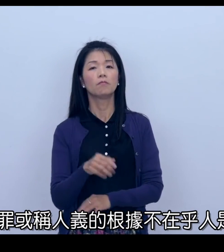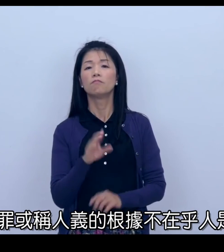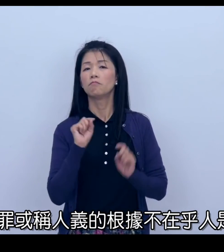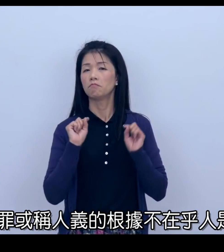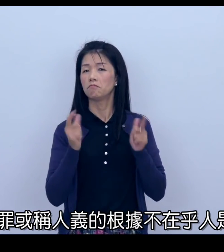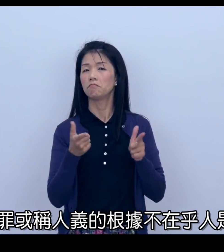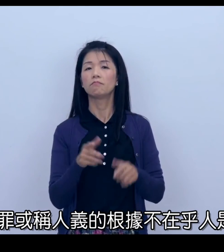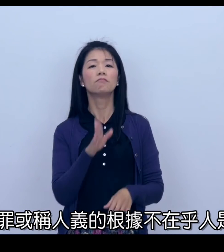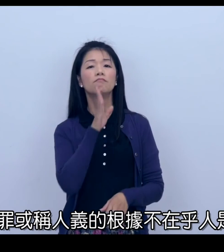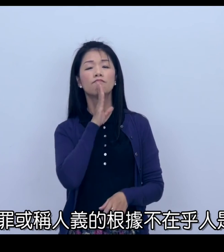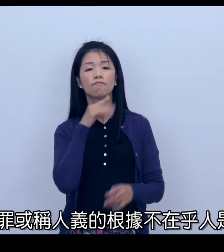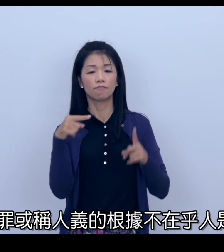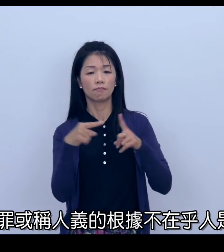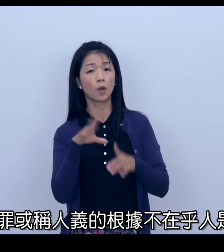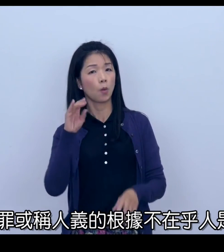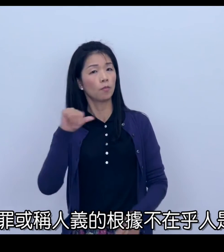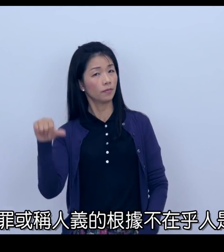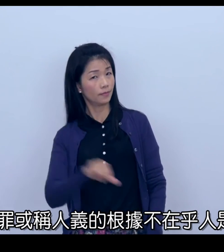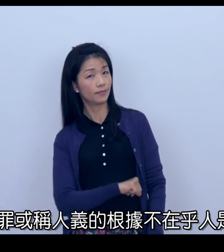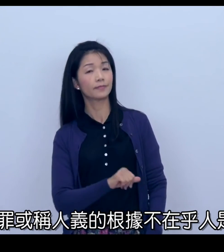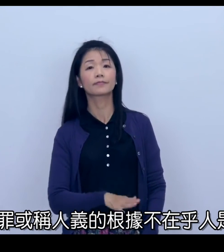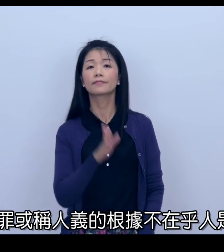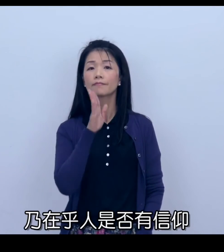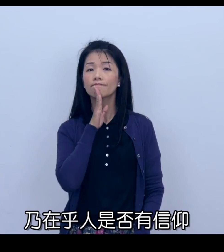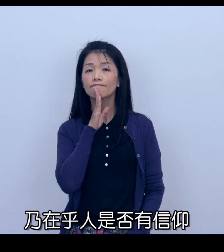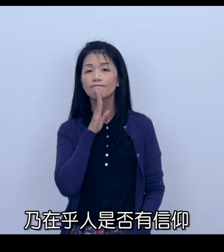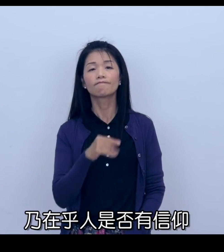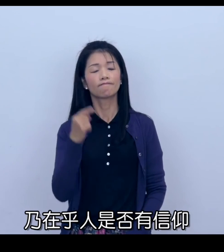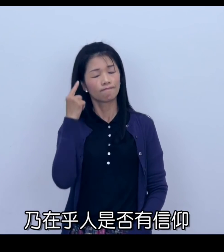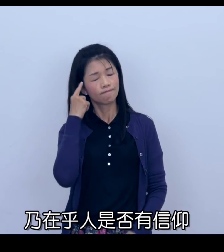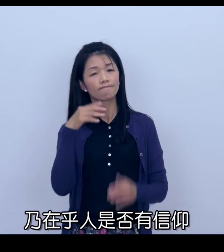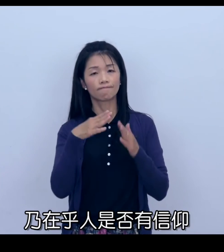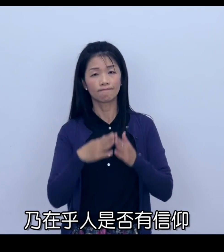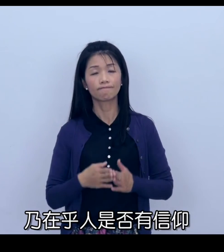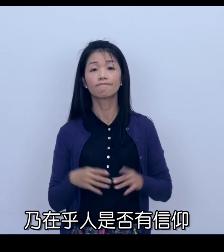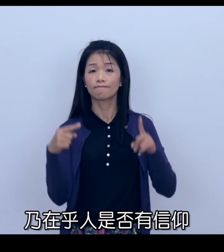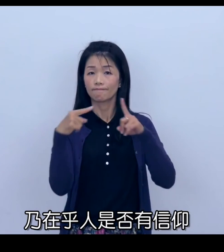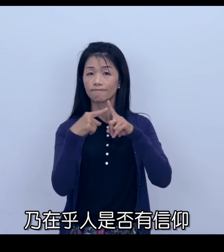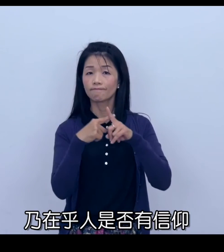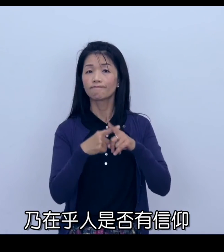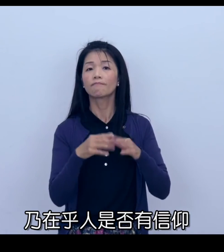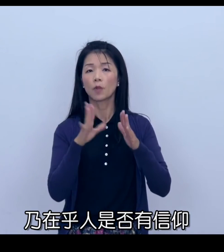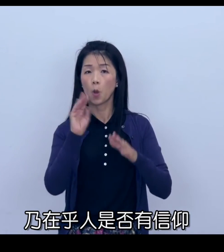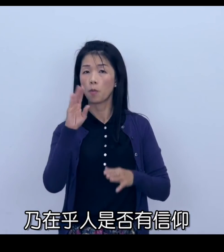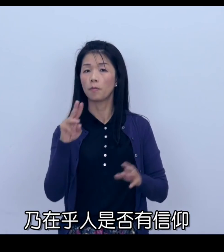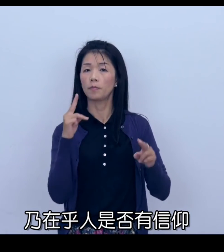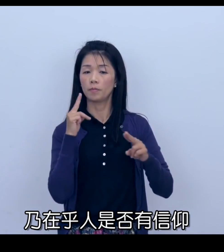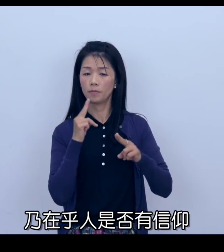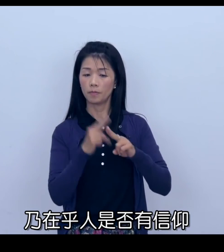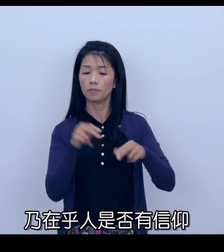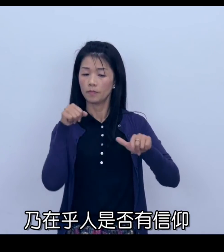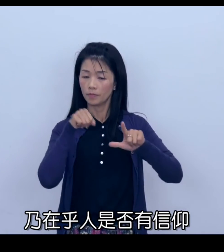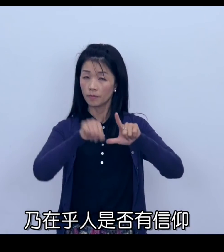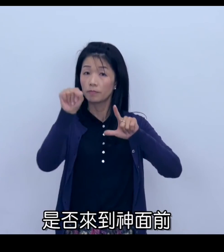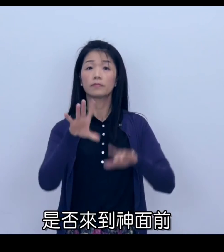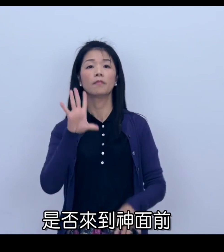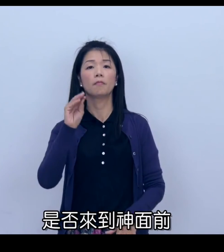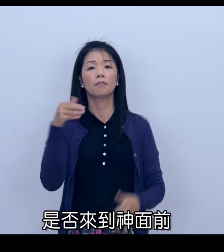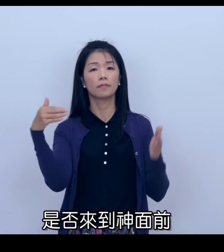不在乎人是否有罪，乃在乎人是否有信仰，是否来